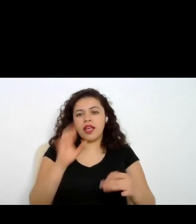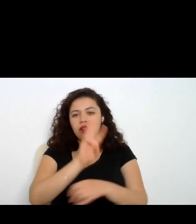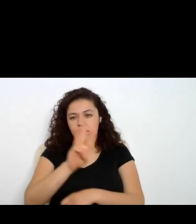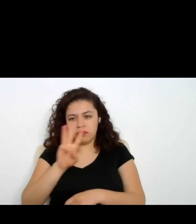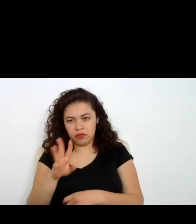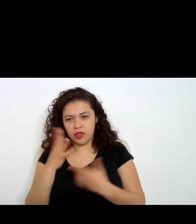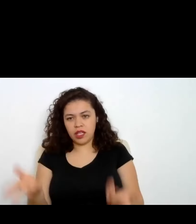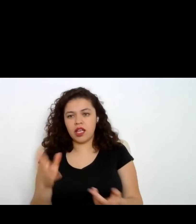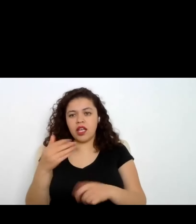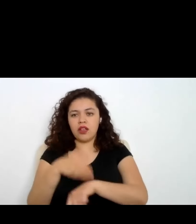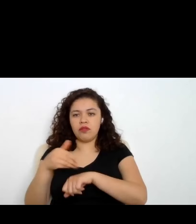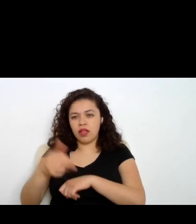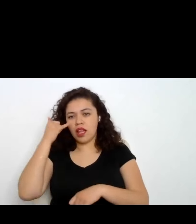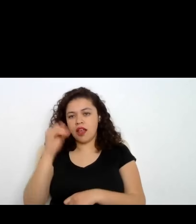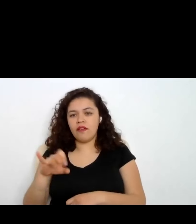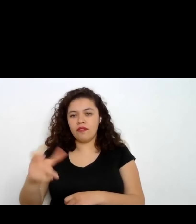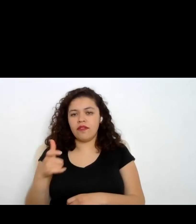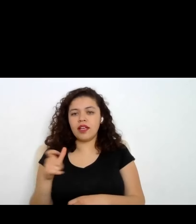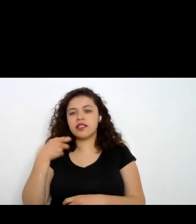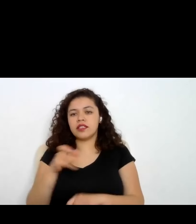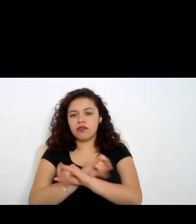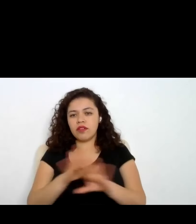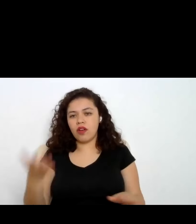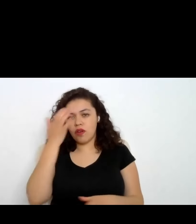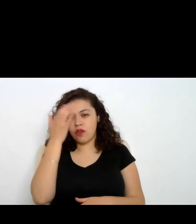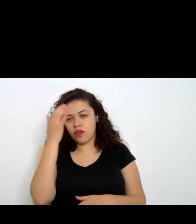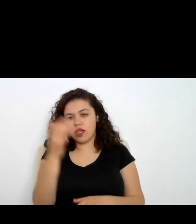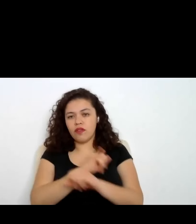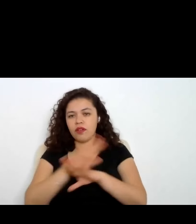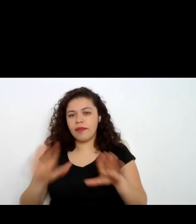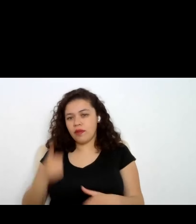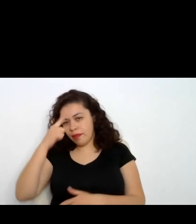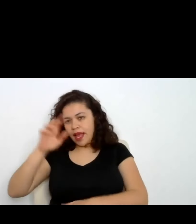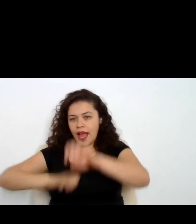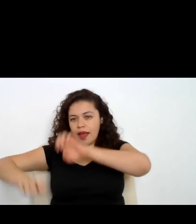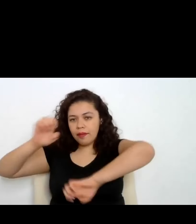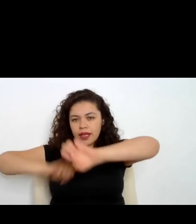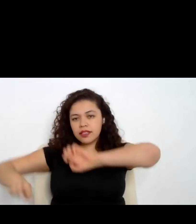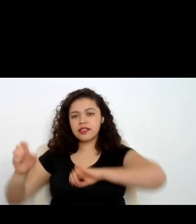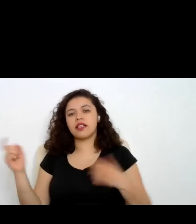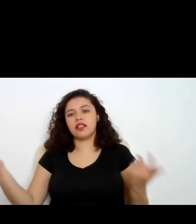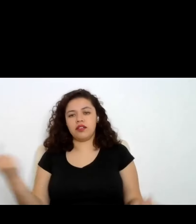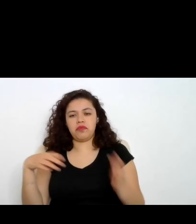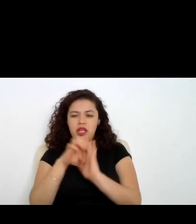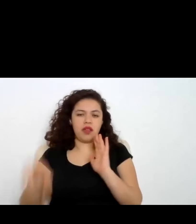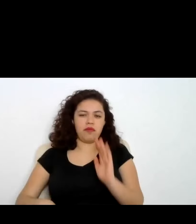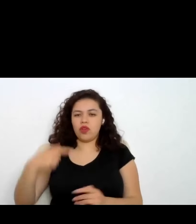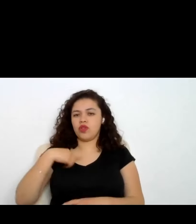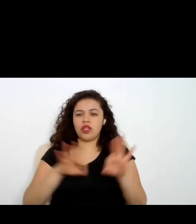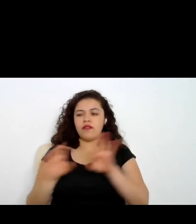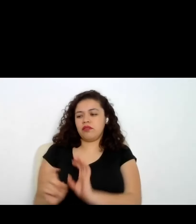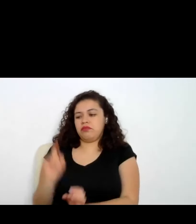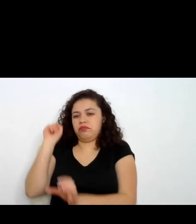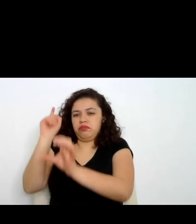fax. Estos datos son los que se conocen como datos corporativos. Entonces, si yo trabajo en este